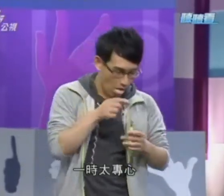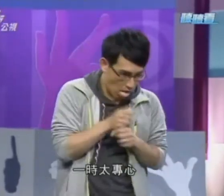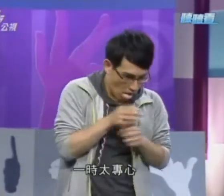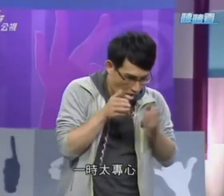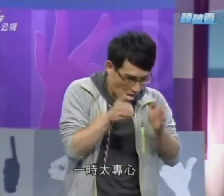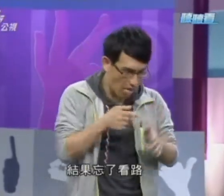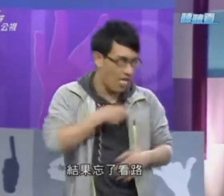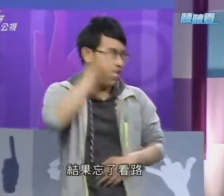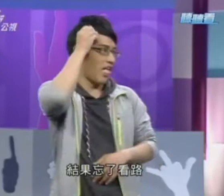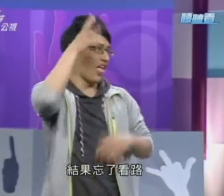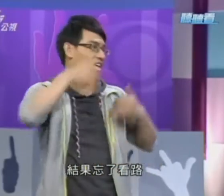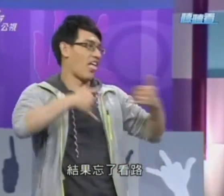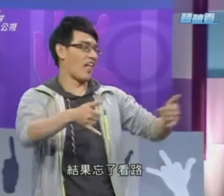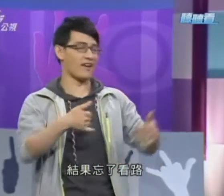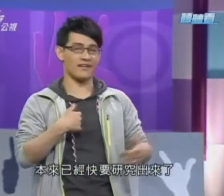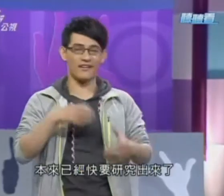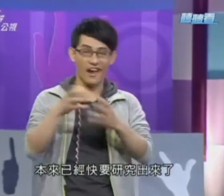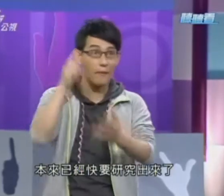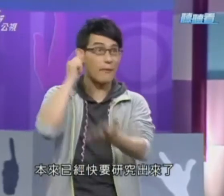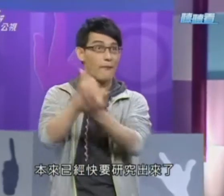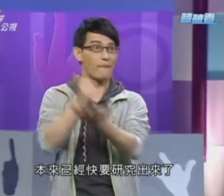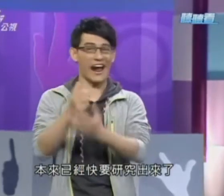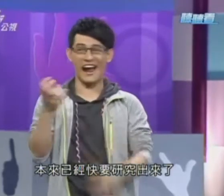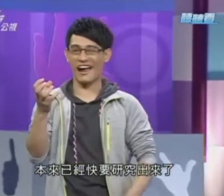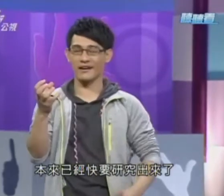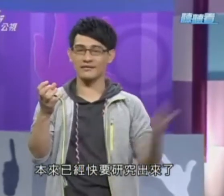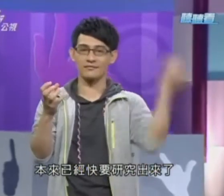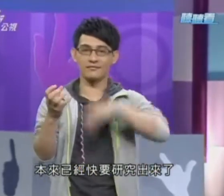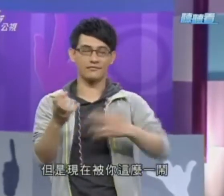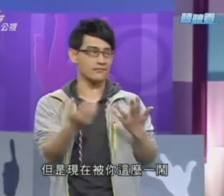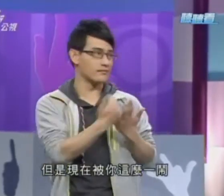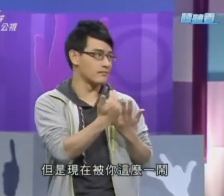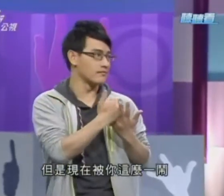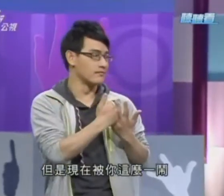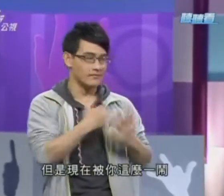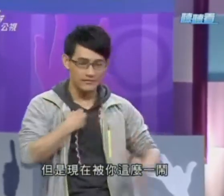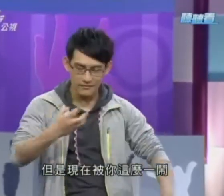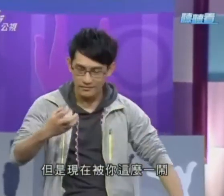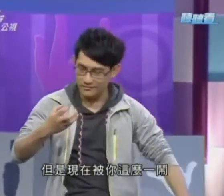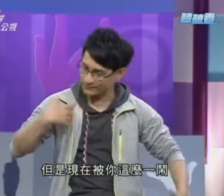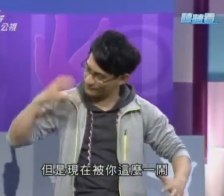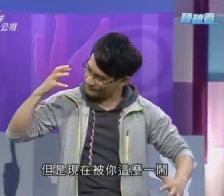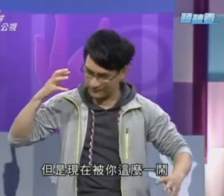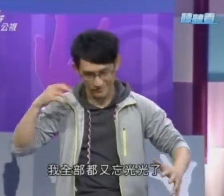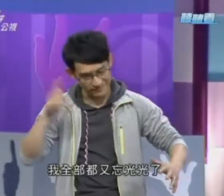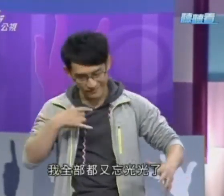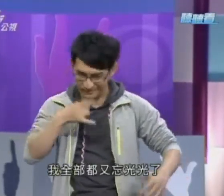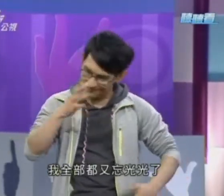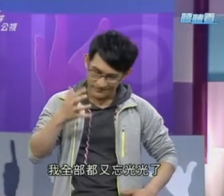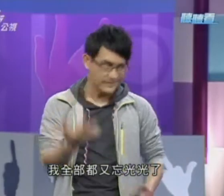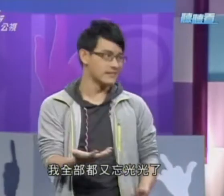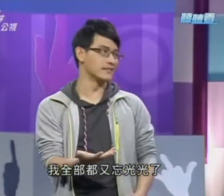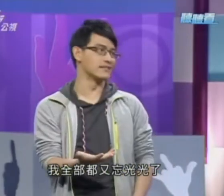专心，结果忘了看路。哎，本来已经快要研究出来了，但是现在被你这么一闹，我全部都又忘光